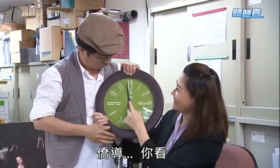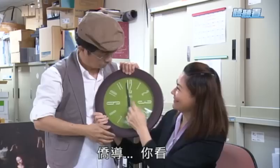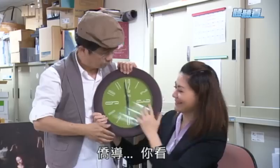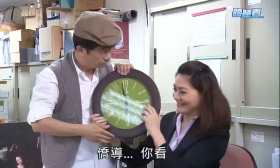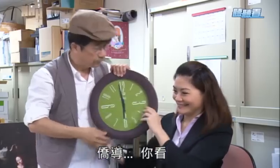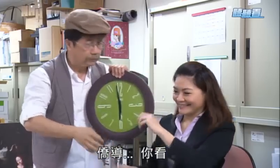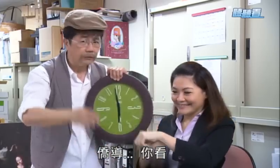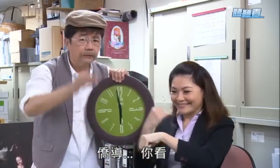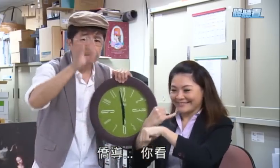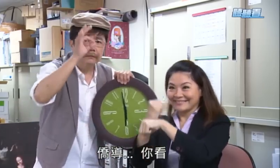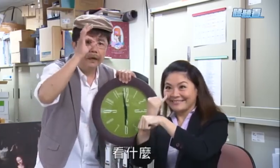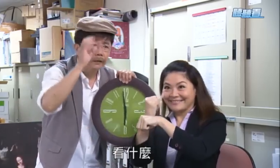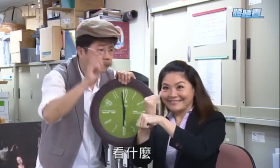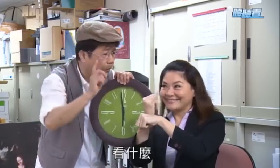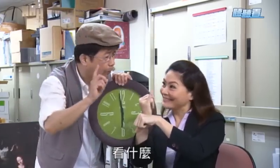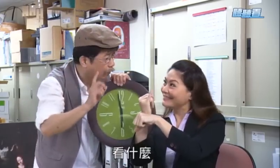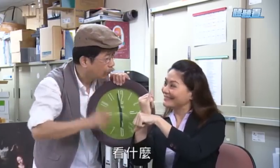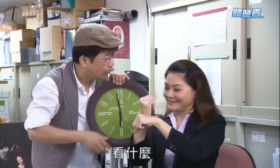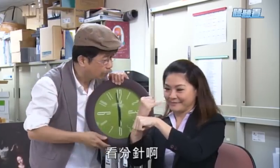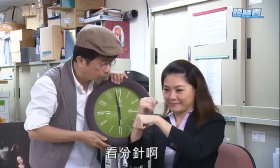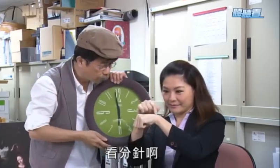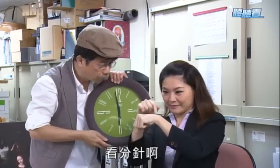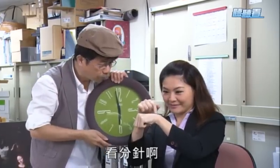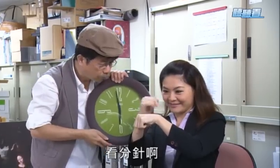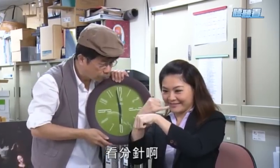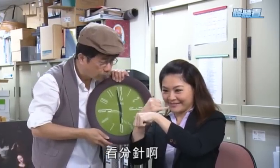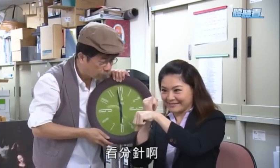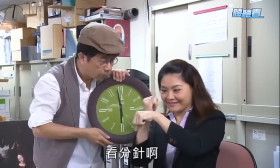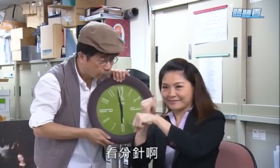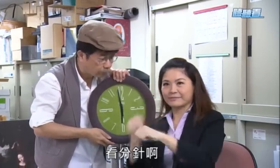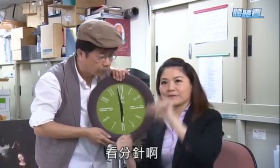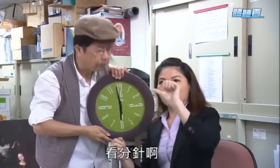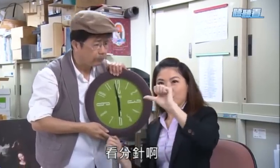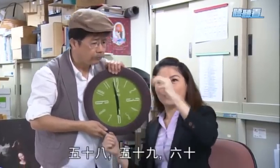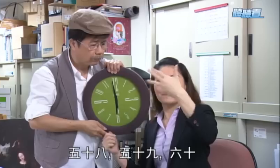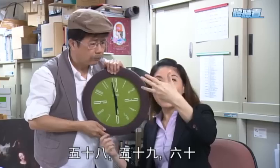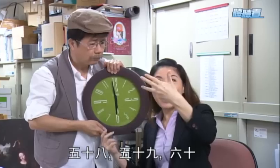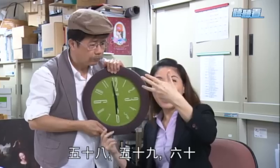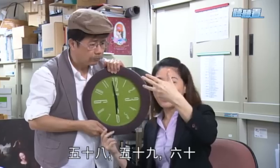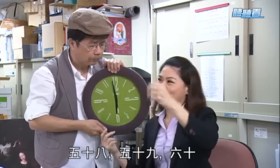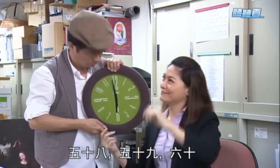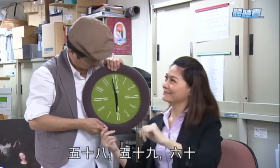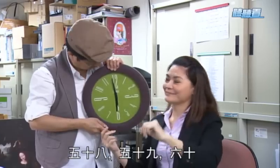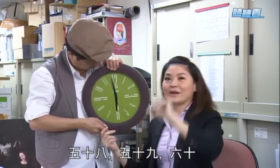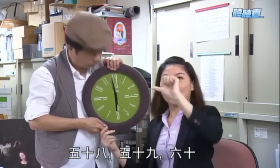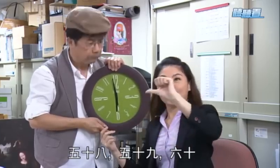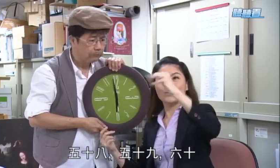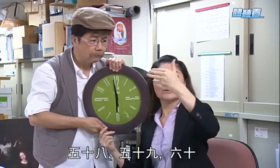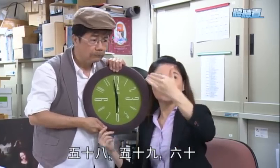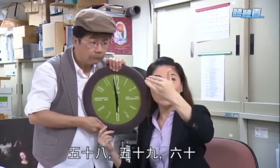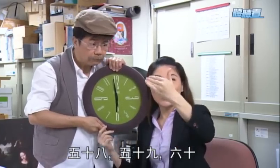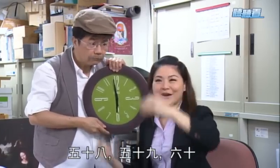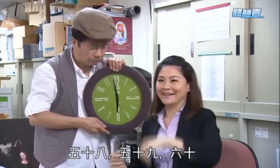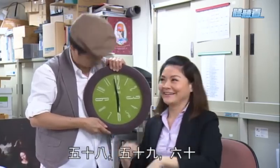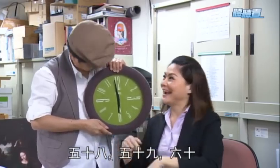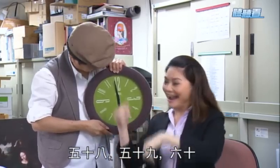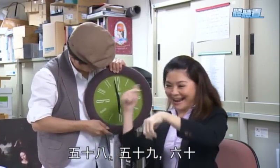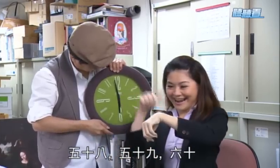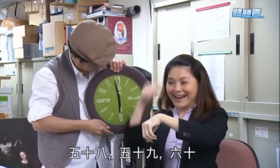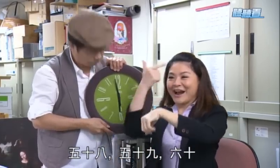看， 看什么？ 看分针啊！ 啊啊， 五十八， 啊， 五十九， 啊，